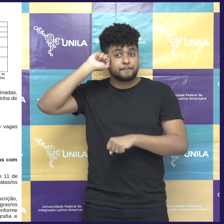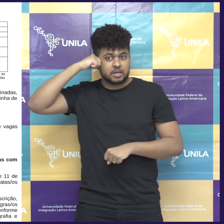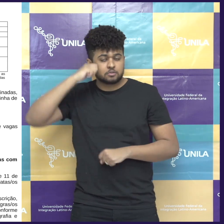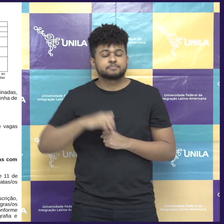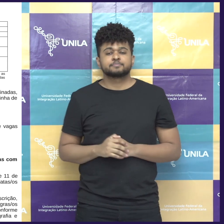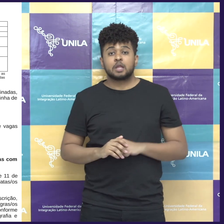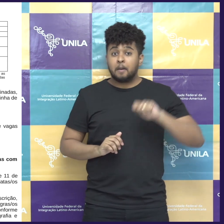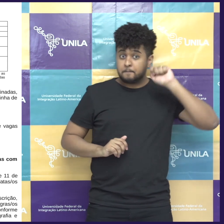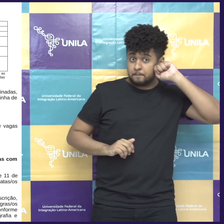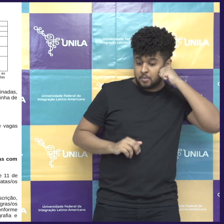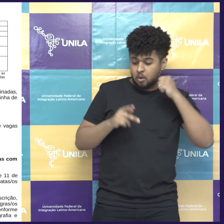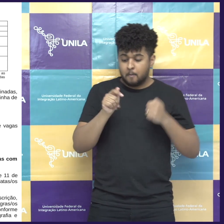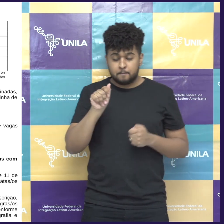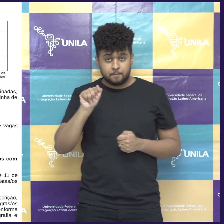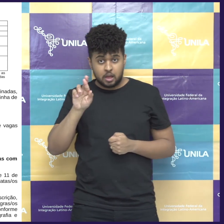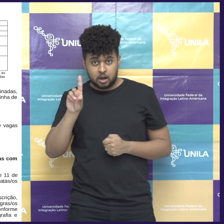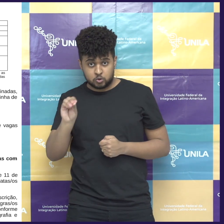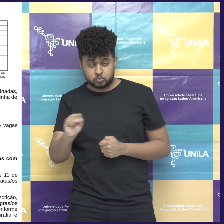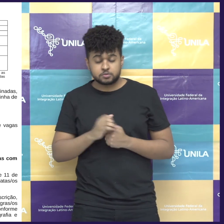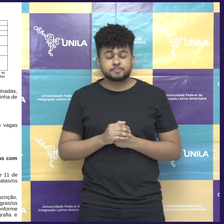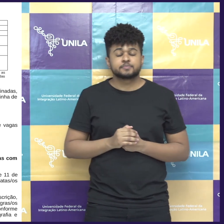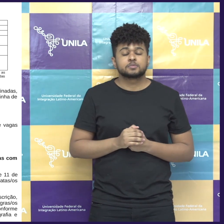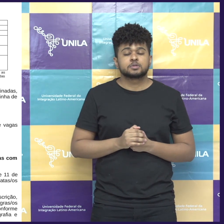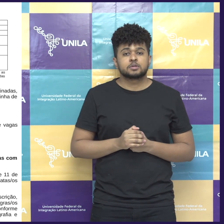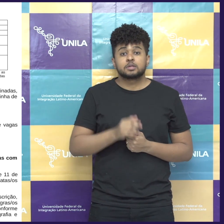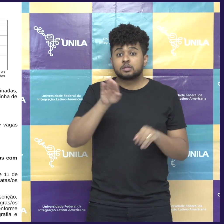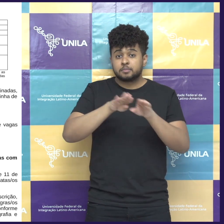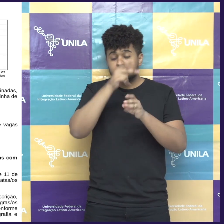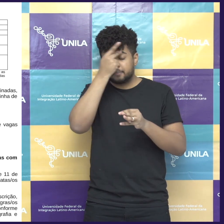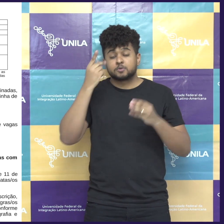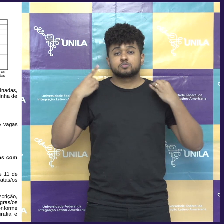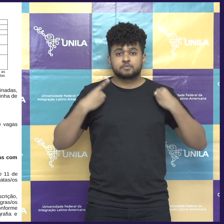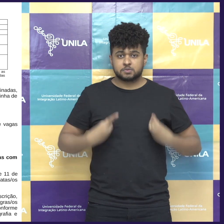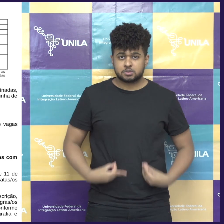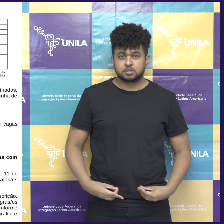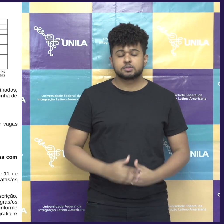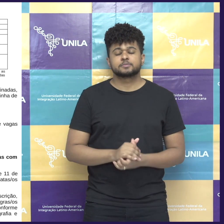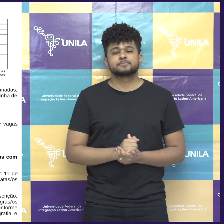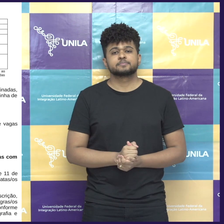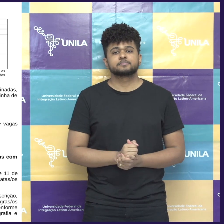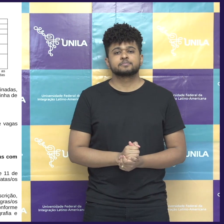negros, pretas, pretos e pardas, pardos e pessoas com deficiência.